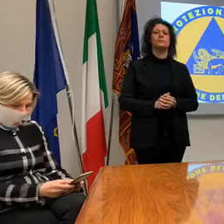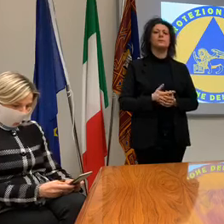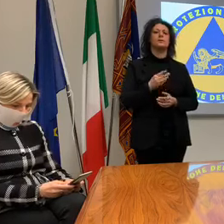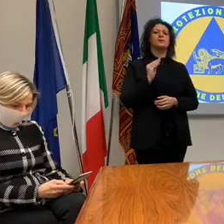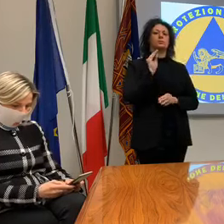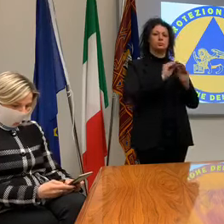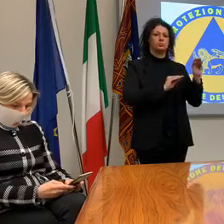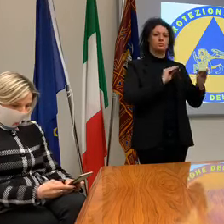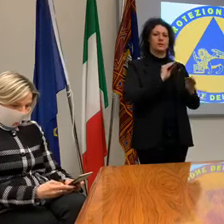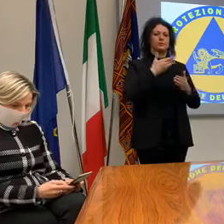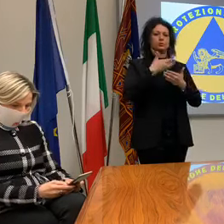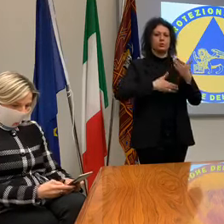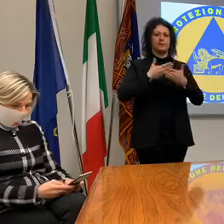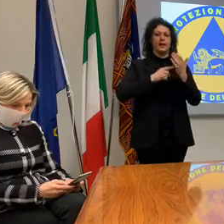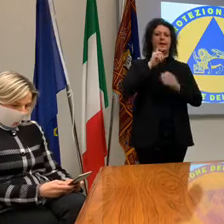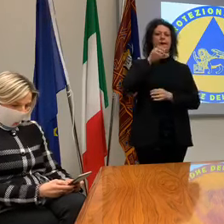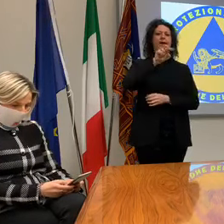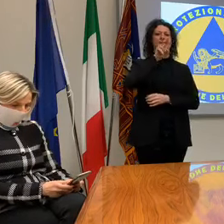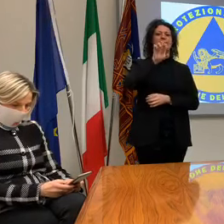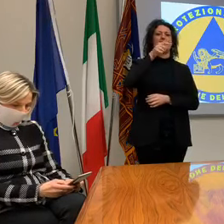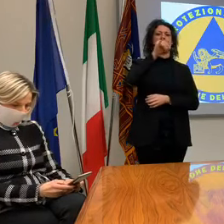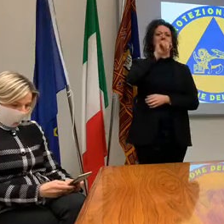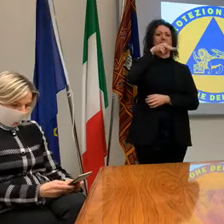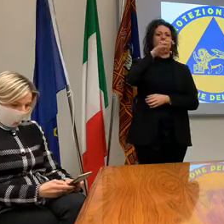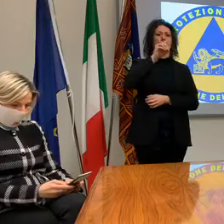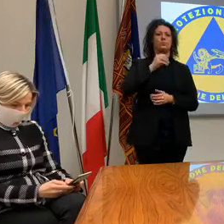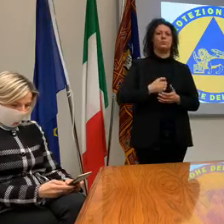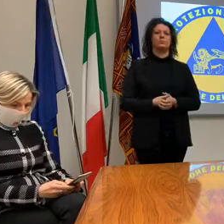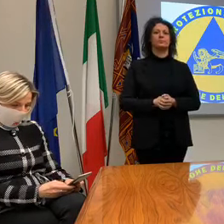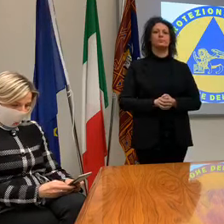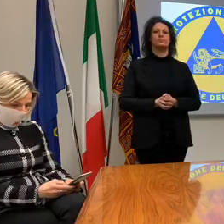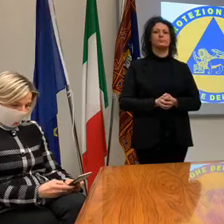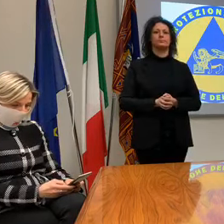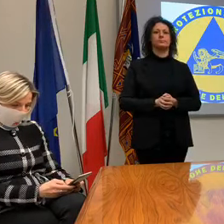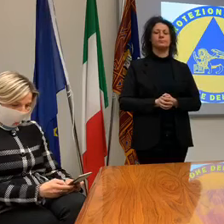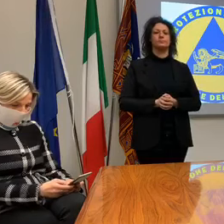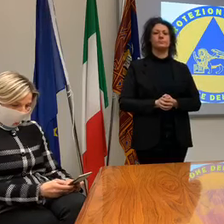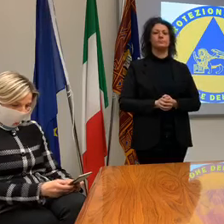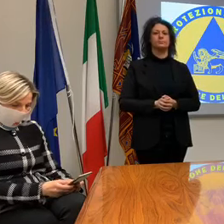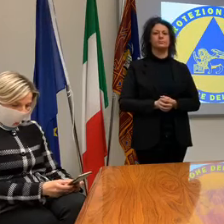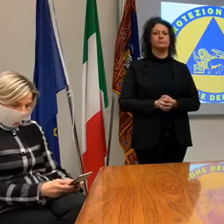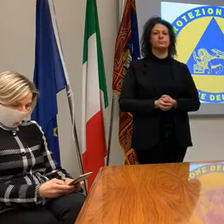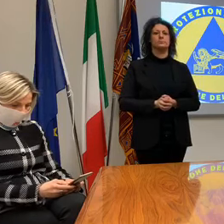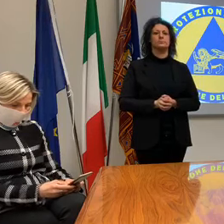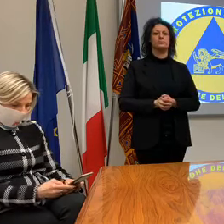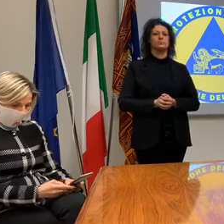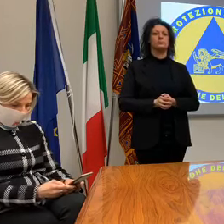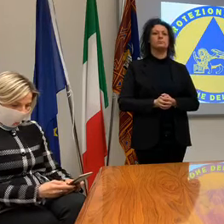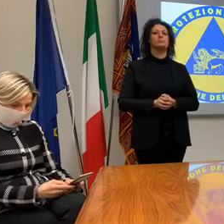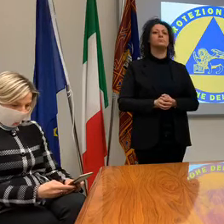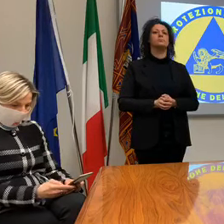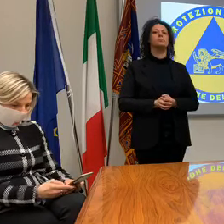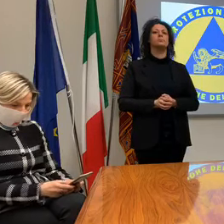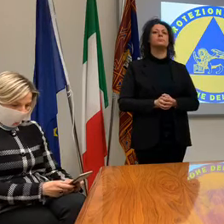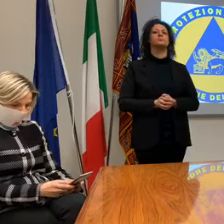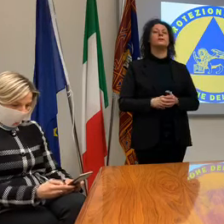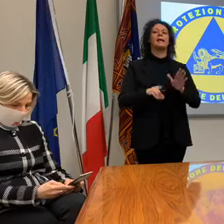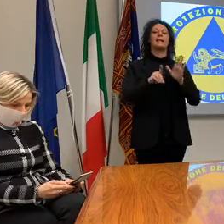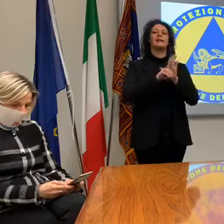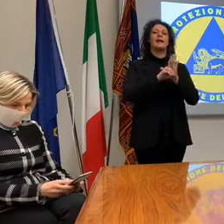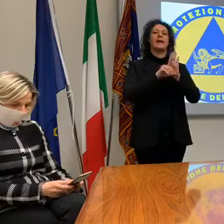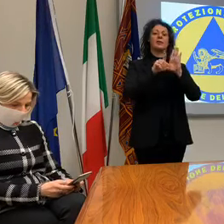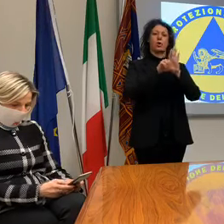che puntualizza ancora, forse meglio, la domanda di Filippo. Il Presidente quindi ritiene che il decreto legge